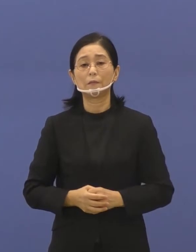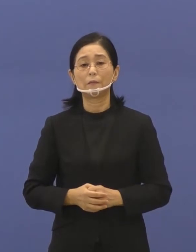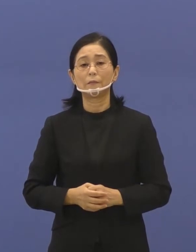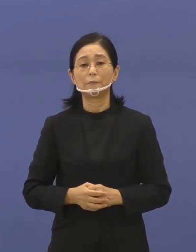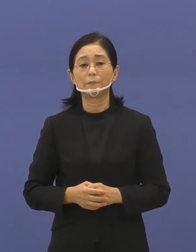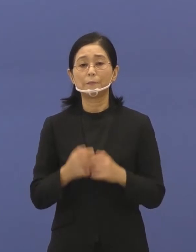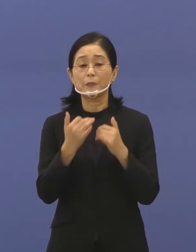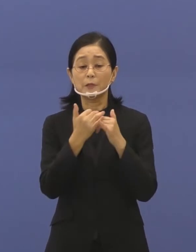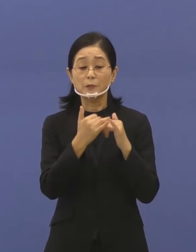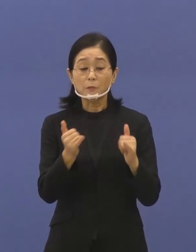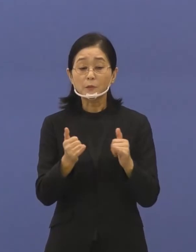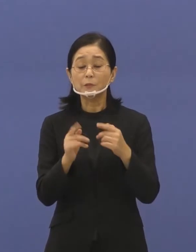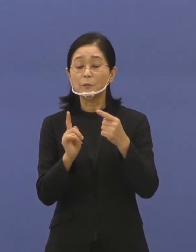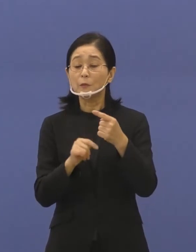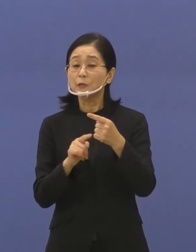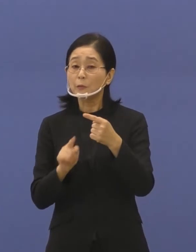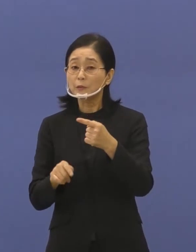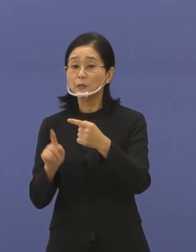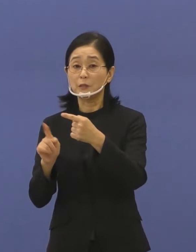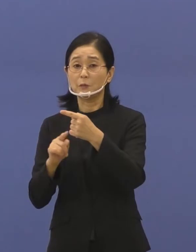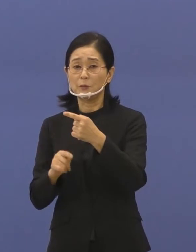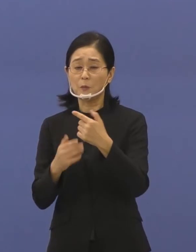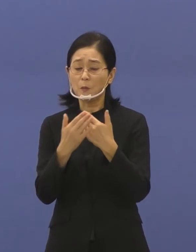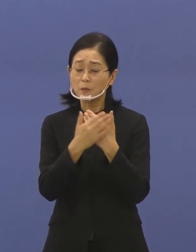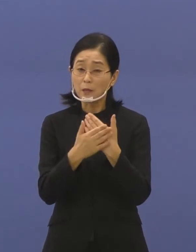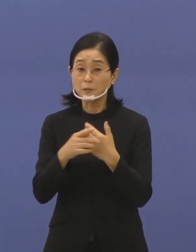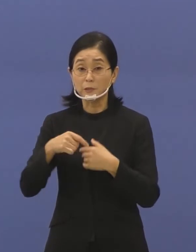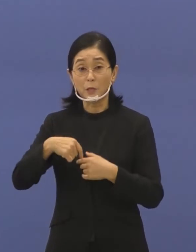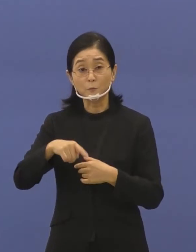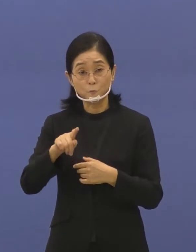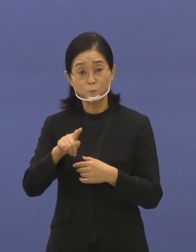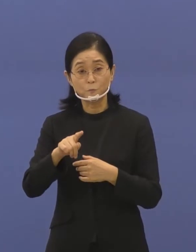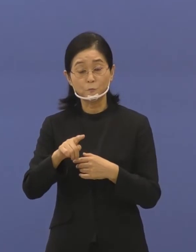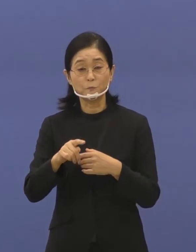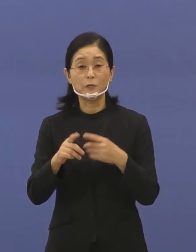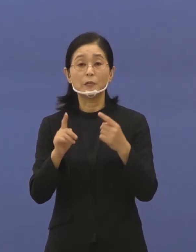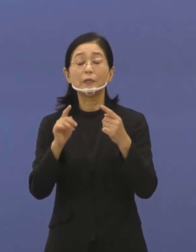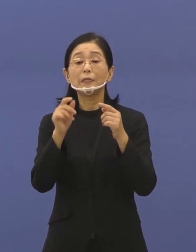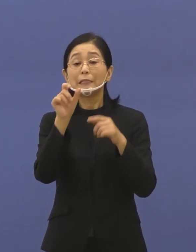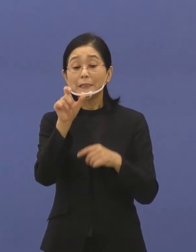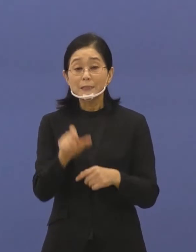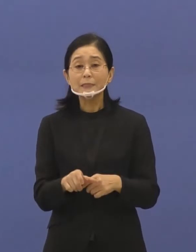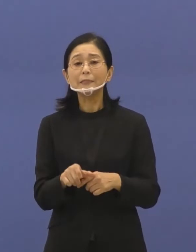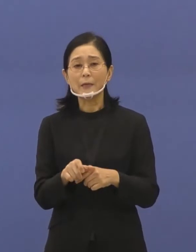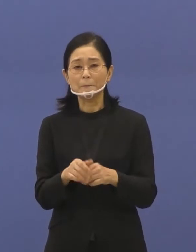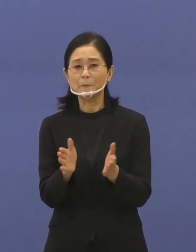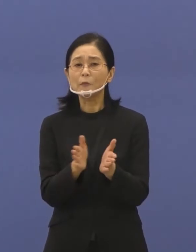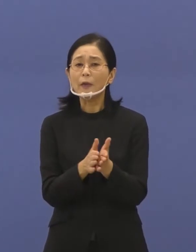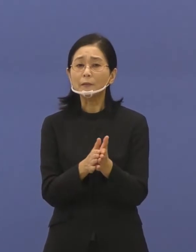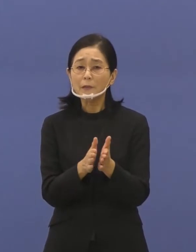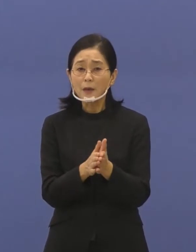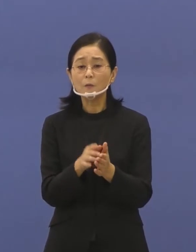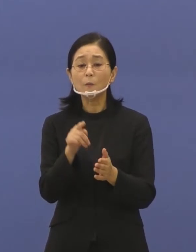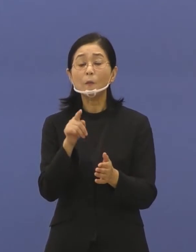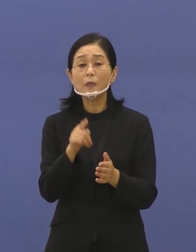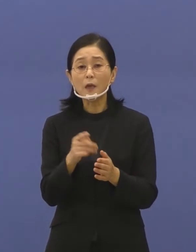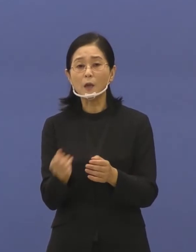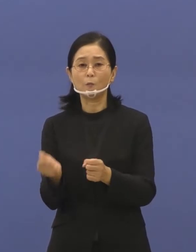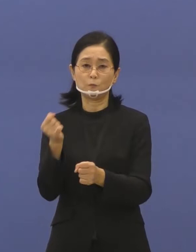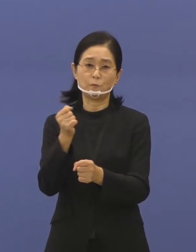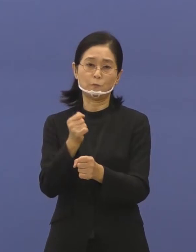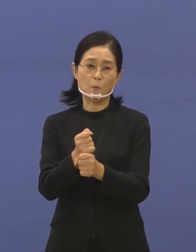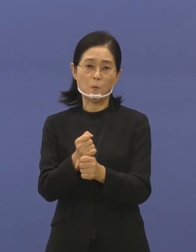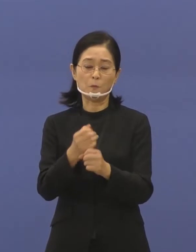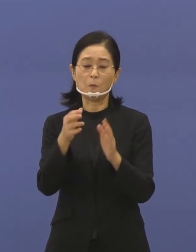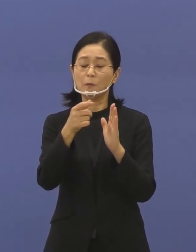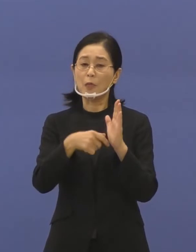人間一人一人を大事にしていくといういわば人間参加という趣旨が復興というテーマ